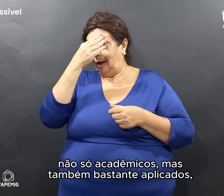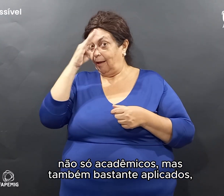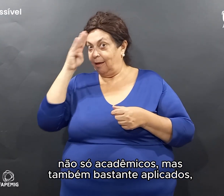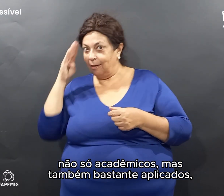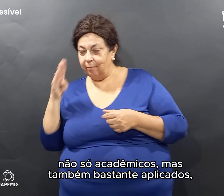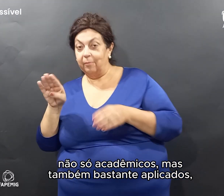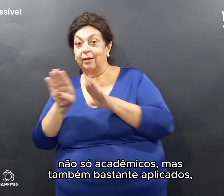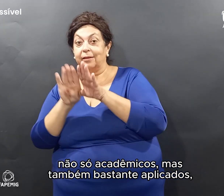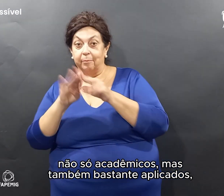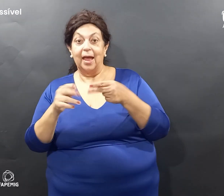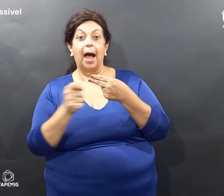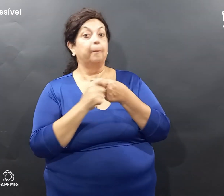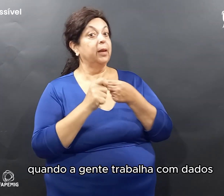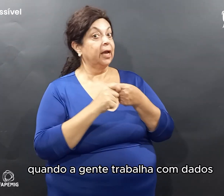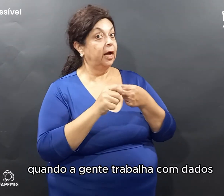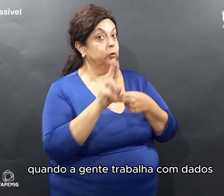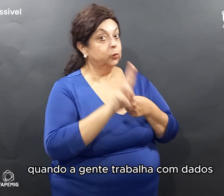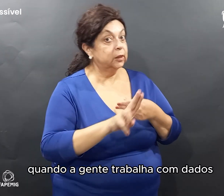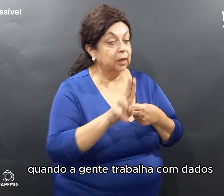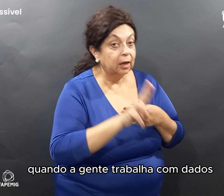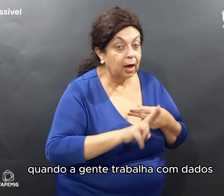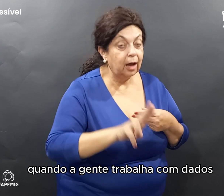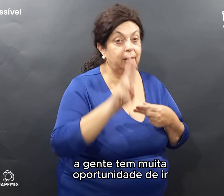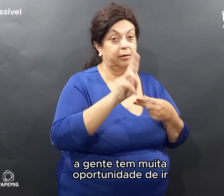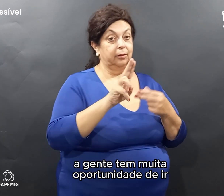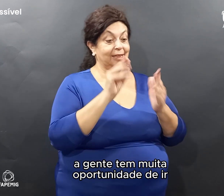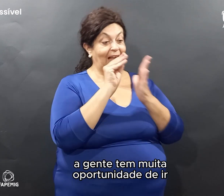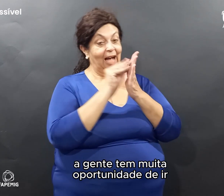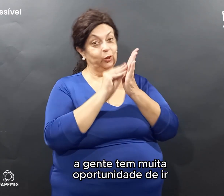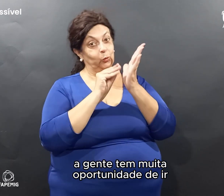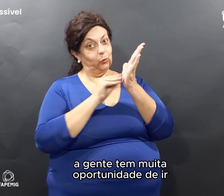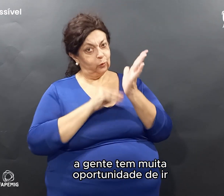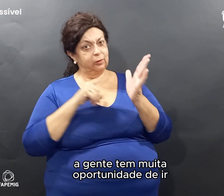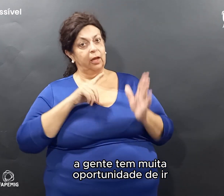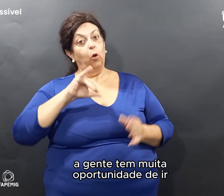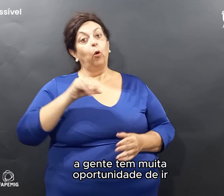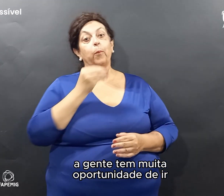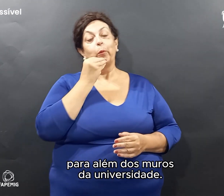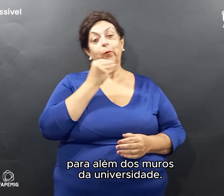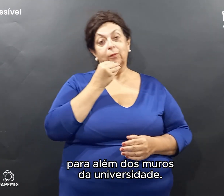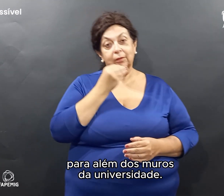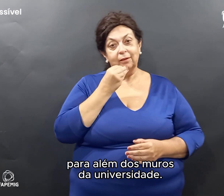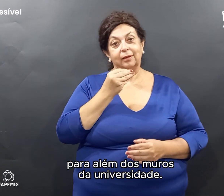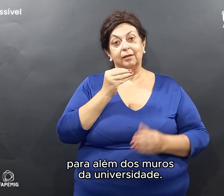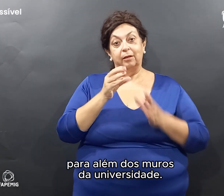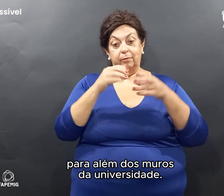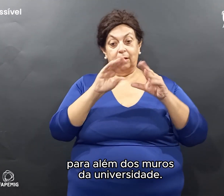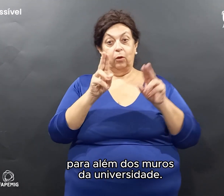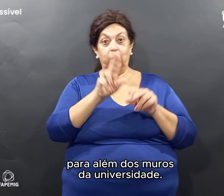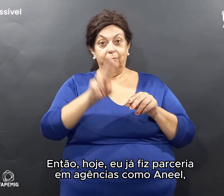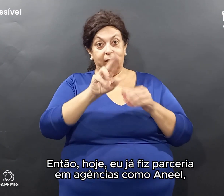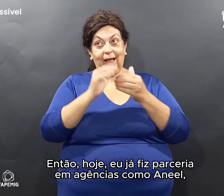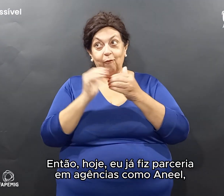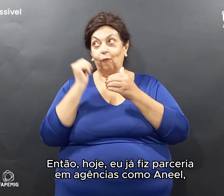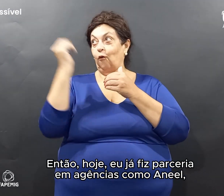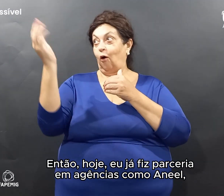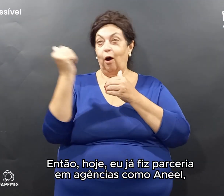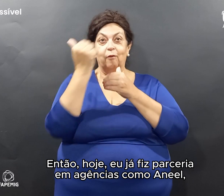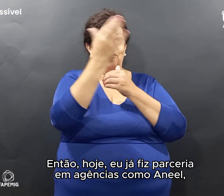bastante aplicados. Quando a gente trabalha com dados, a gente tem muita oportunidade de ir para além dos muros da universidade. Então, hoje, eu já fiz